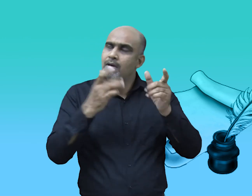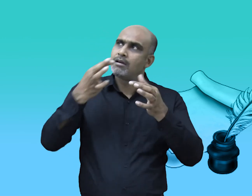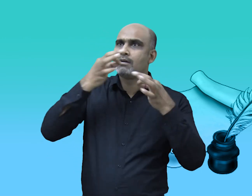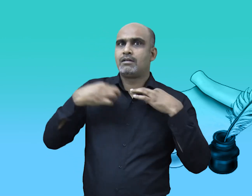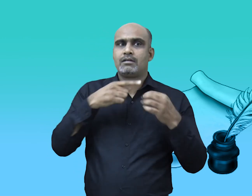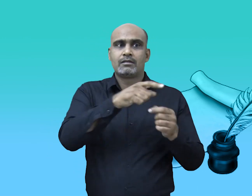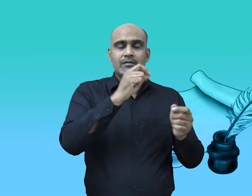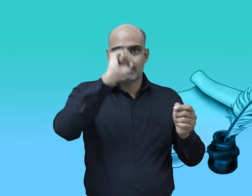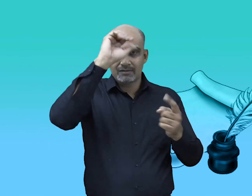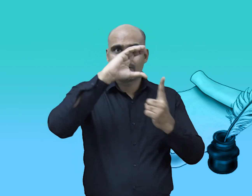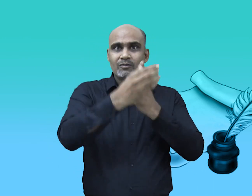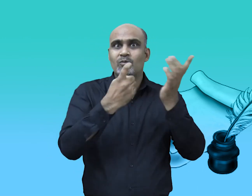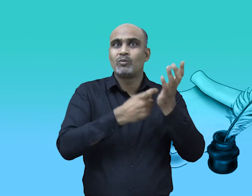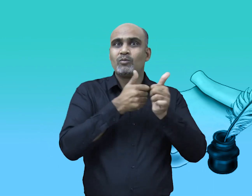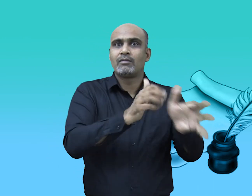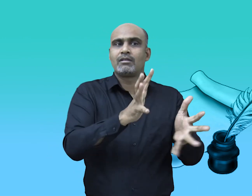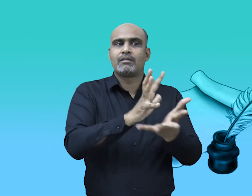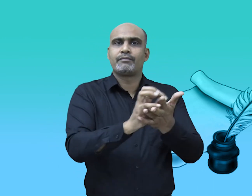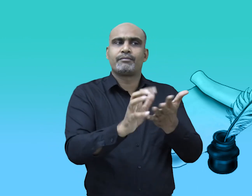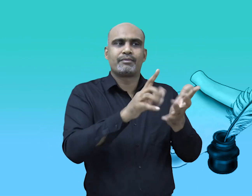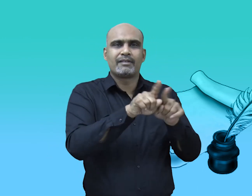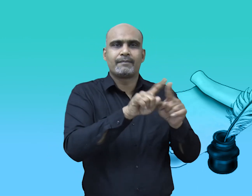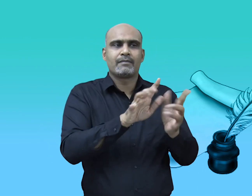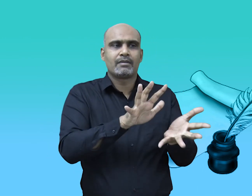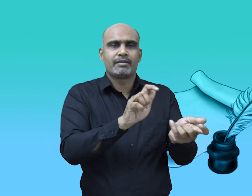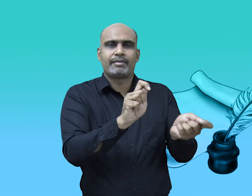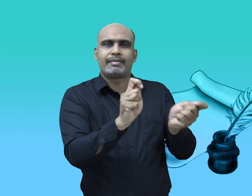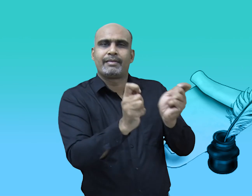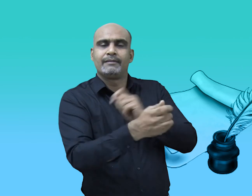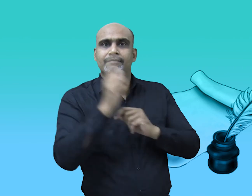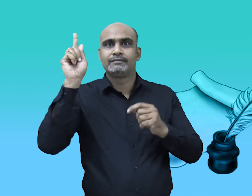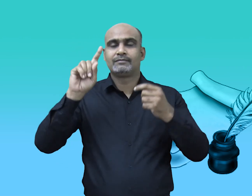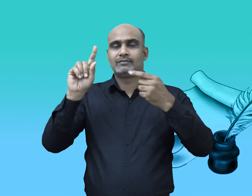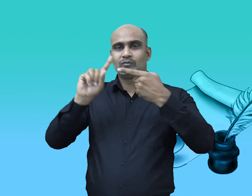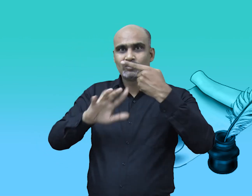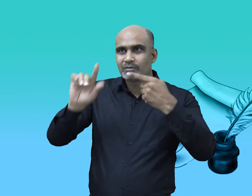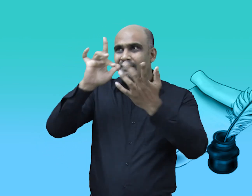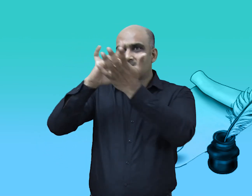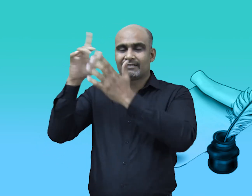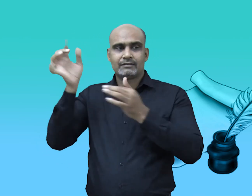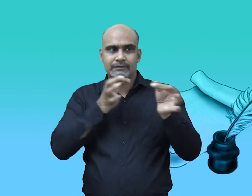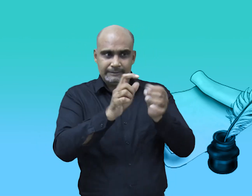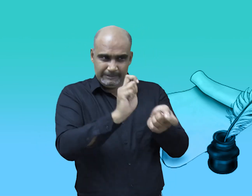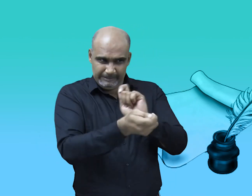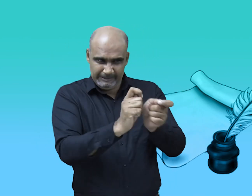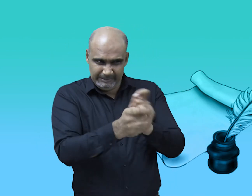दूसरे देशों में जाकर व्यापार करते हैं और अविकसित देश उनकी बातों में उलझकर उनके अनुसार कार्य करने लगते